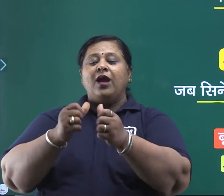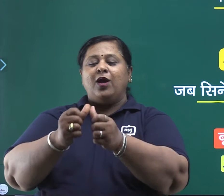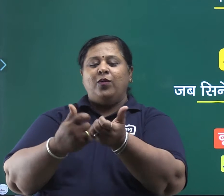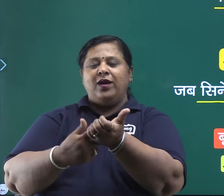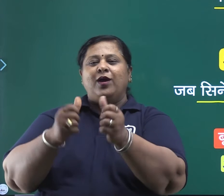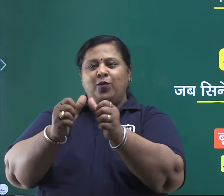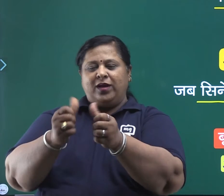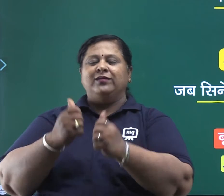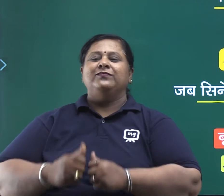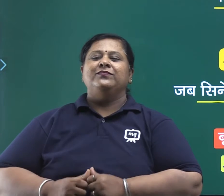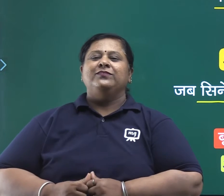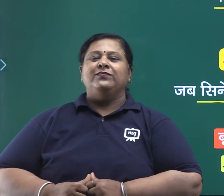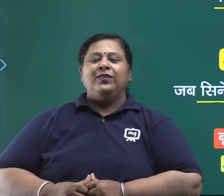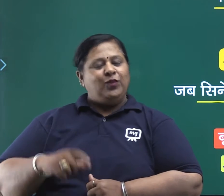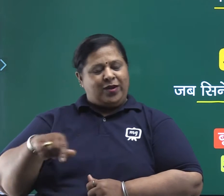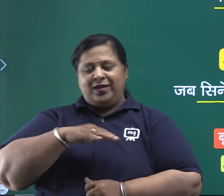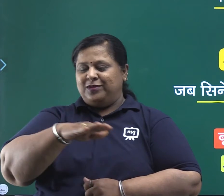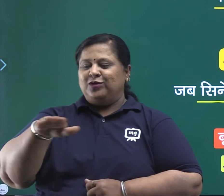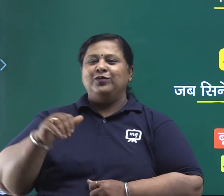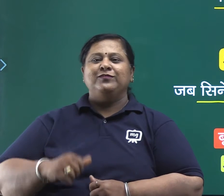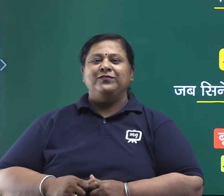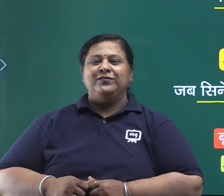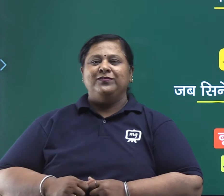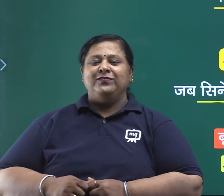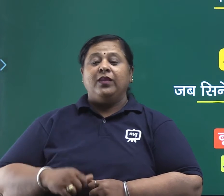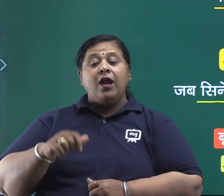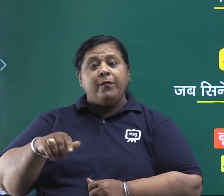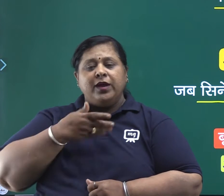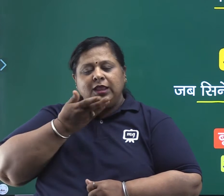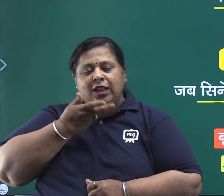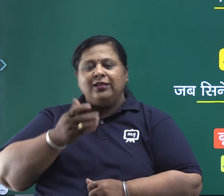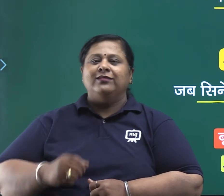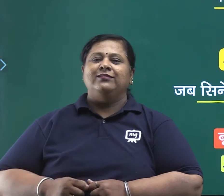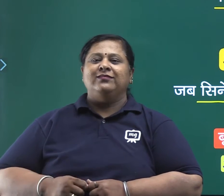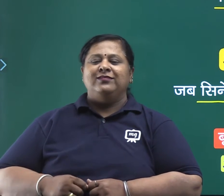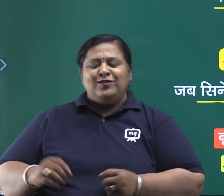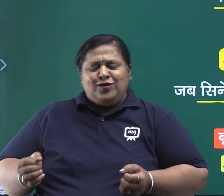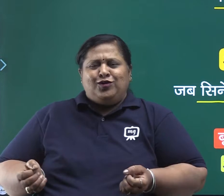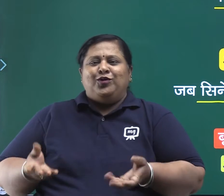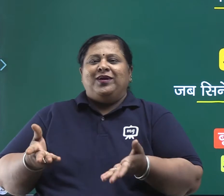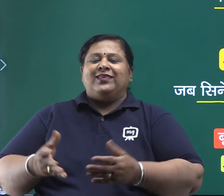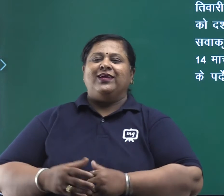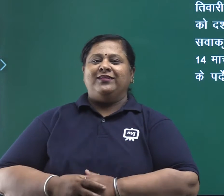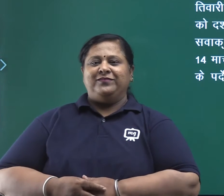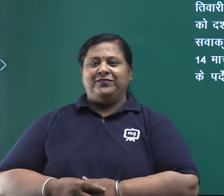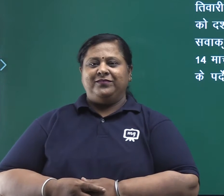अरोड़ा। तो आइए बच्चों, हम अध्ययन शुरू करते हैं।